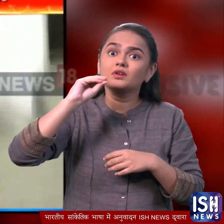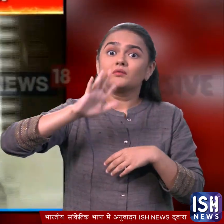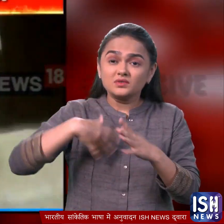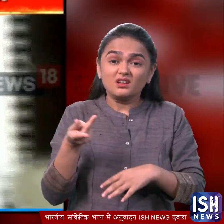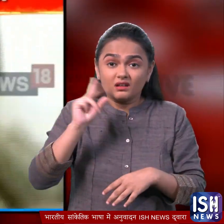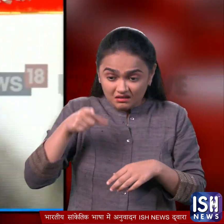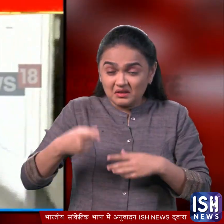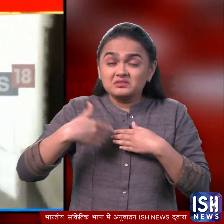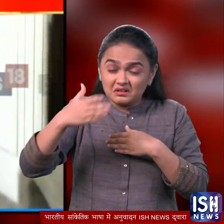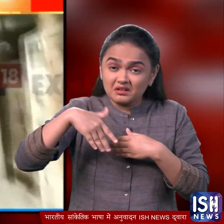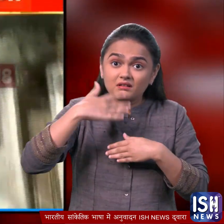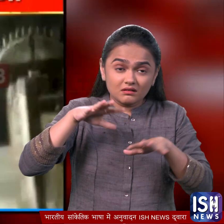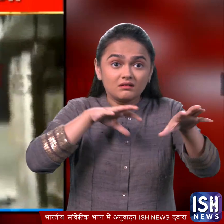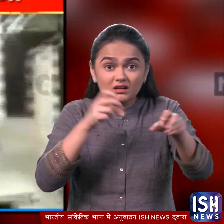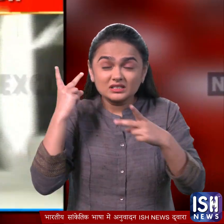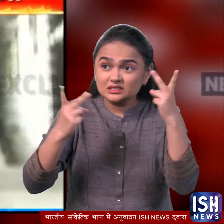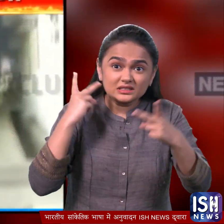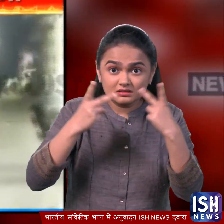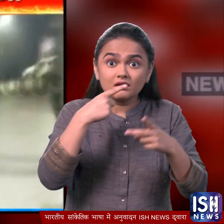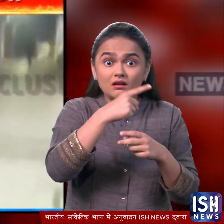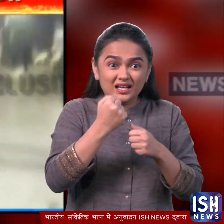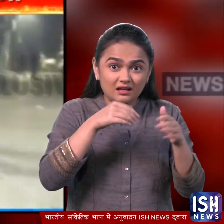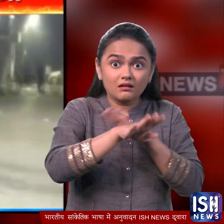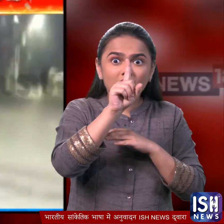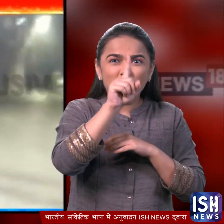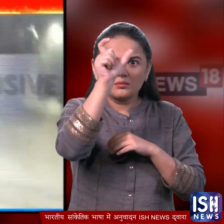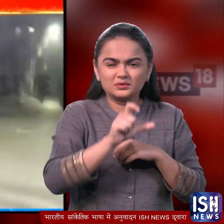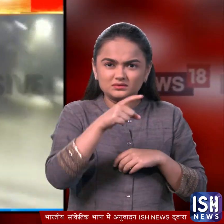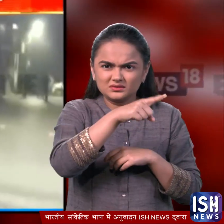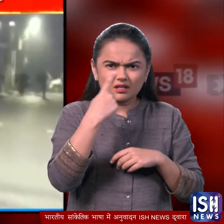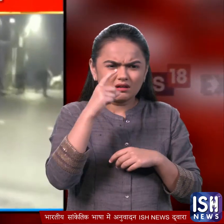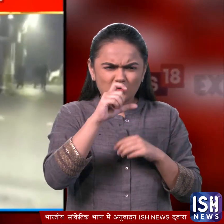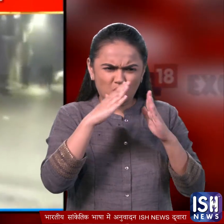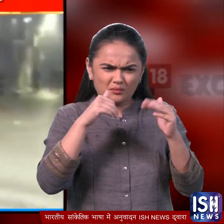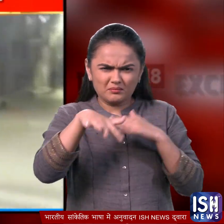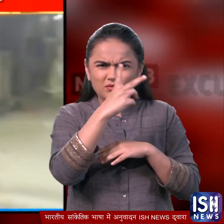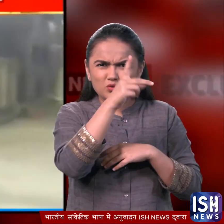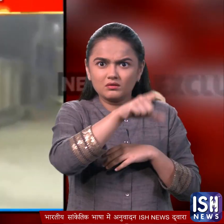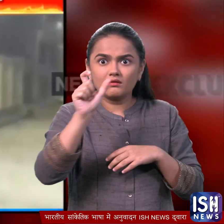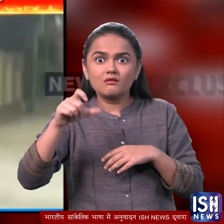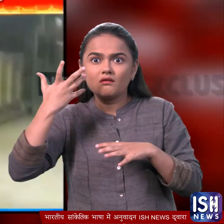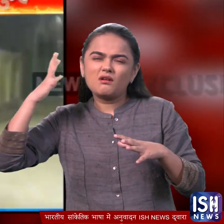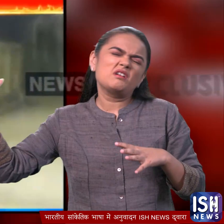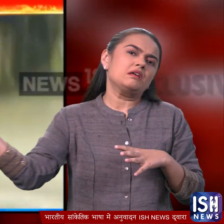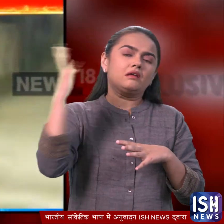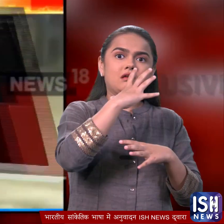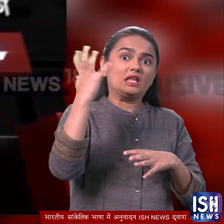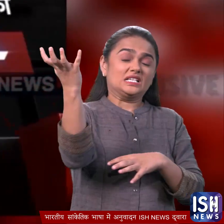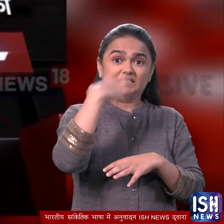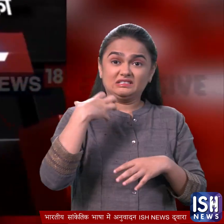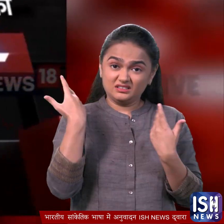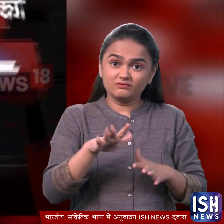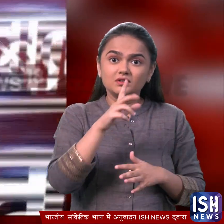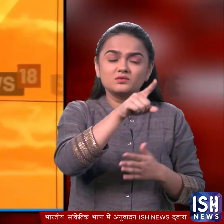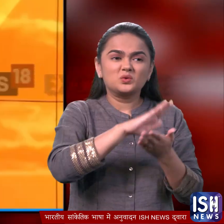बाद भी उसे पकड़ने का अभियान जारी रहा। खबर है कि उसने भागने की कोशिश में एक कर्मचारी समेत वहां रहने वाले 2 लोगों को पंजा मारकर घायल कर